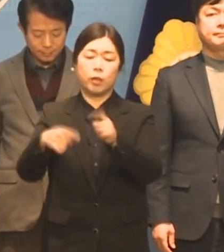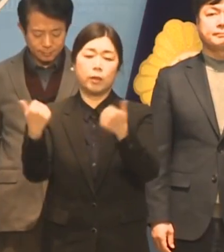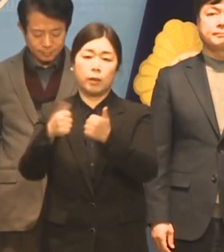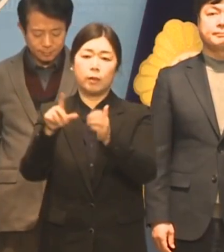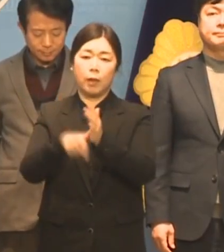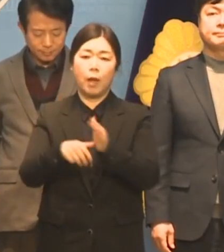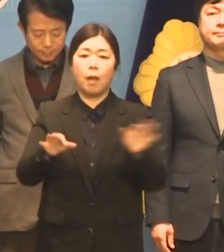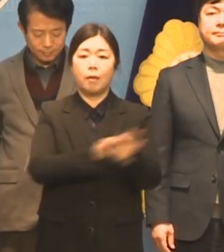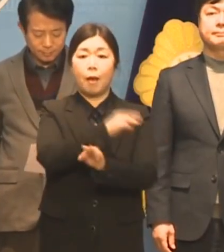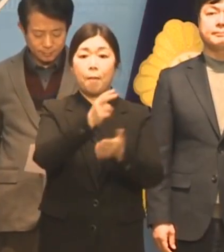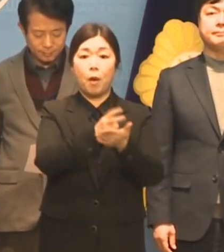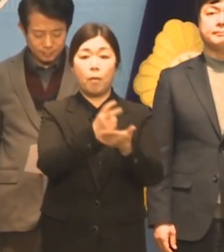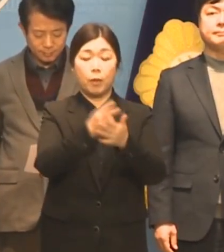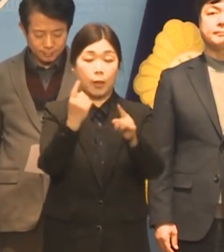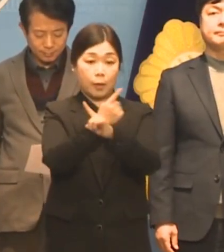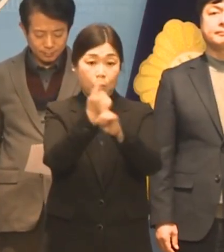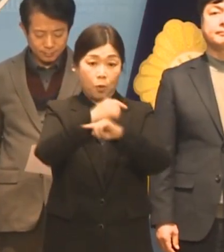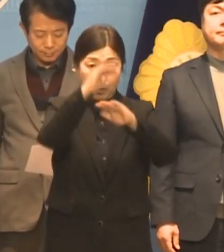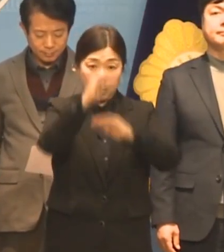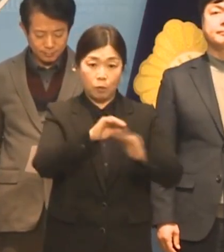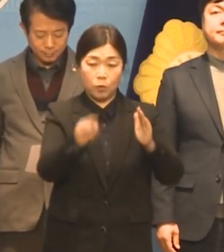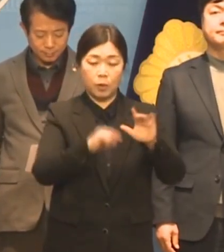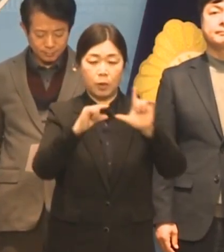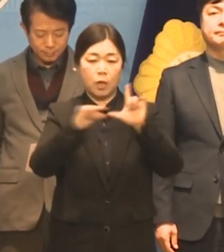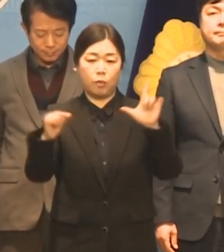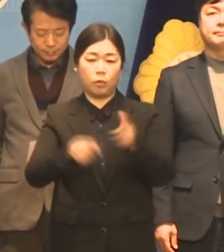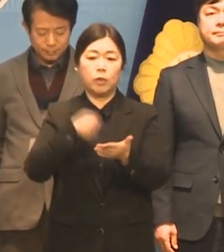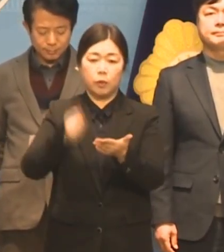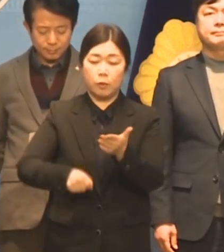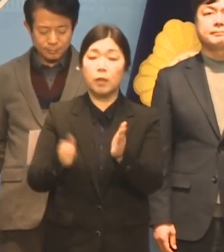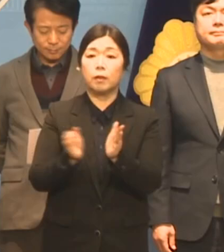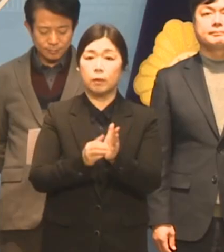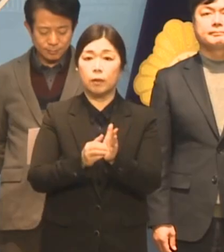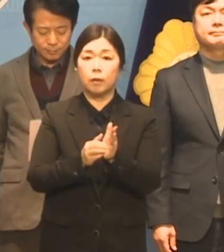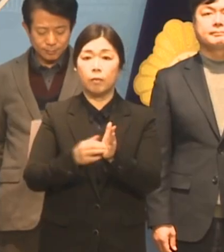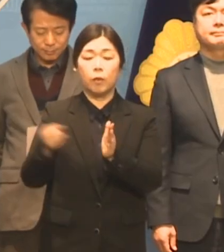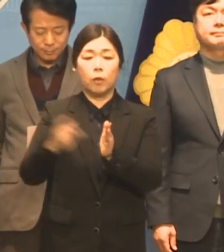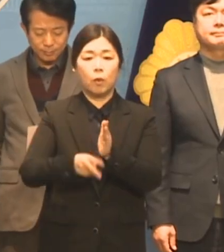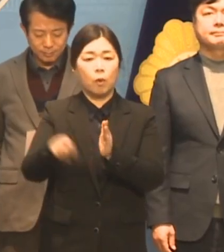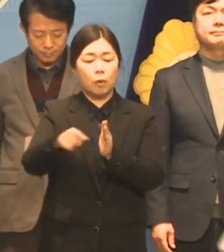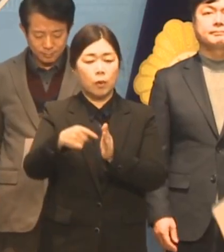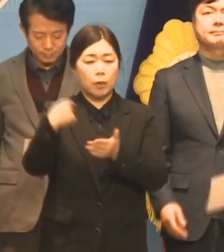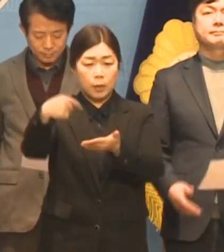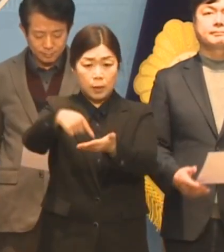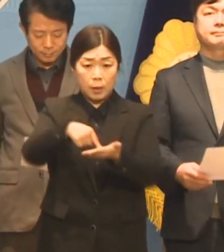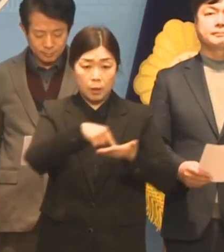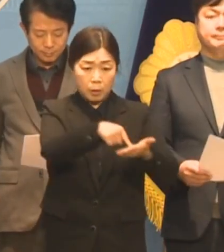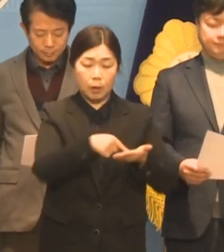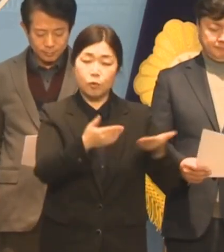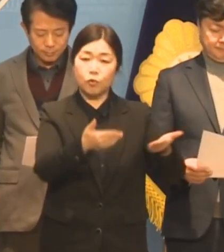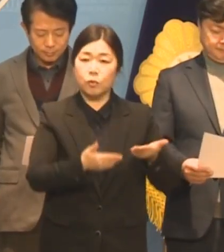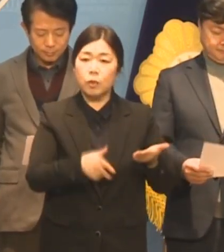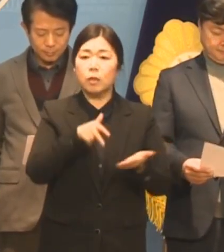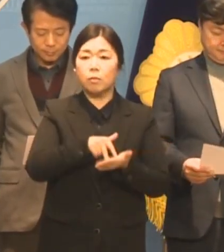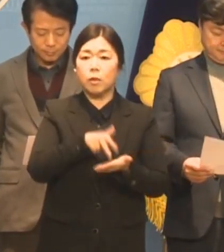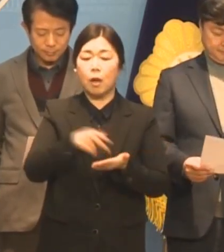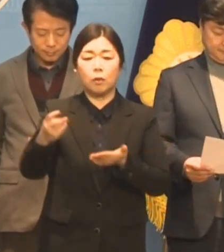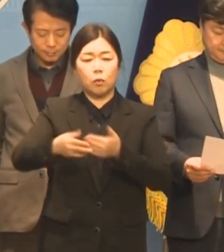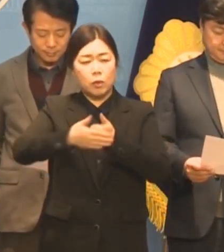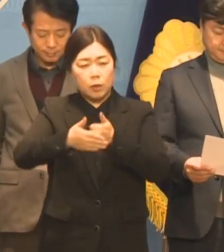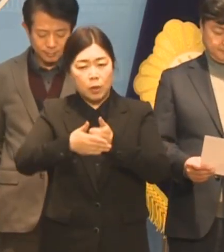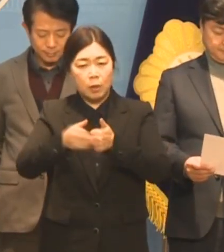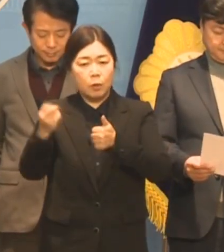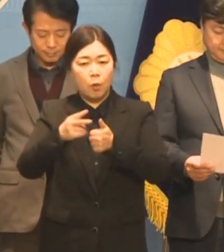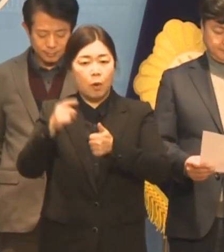상법 개정안 중에 일부를 의결하였습니다. 그리고 곳곳에서 이에 대한 입장과 또 지지하거나